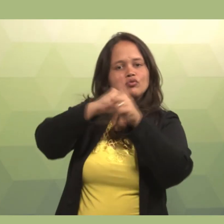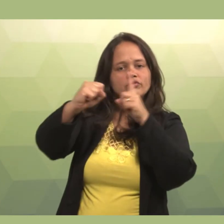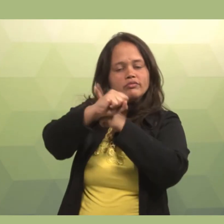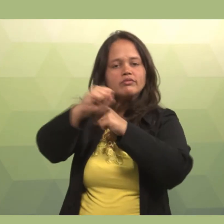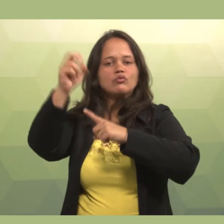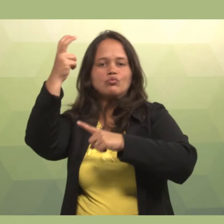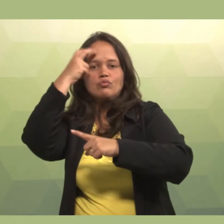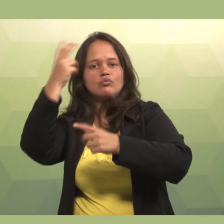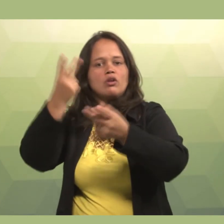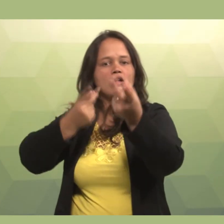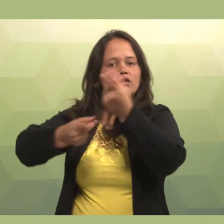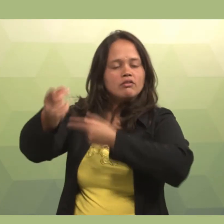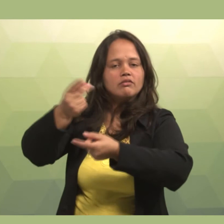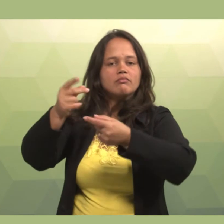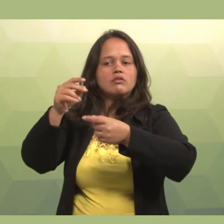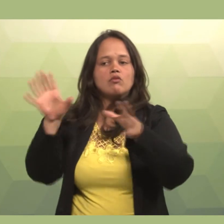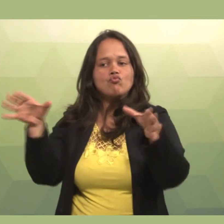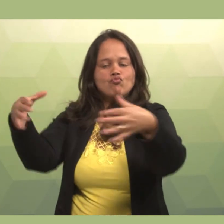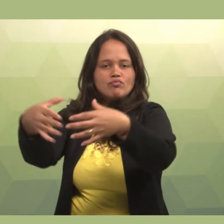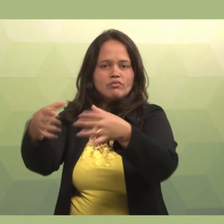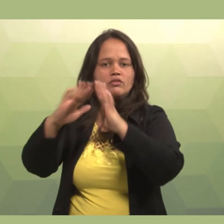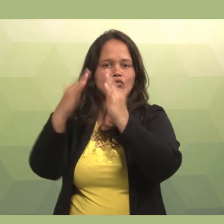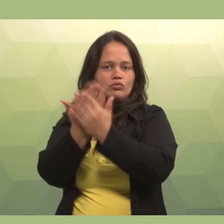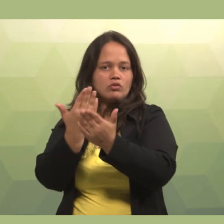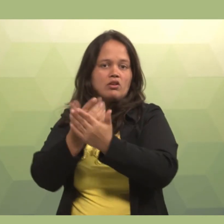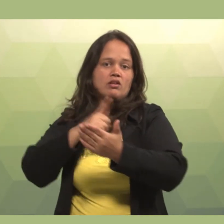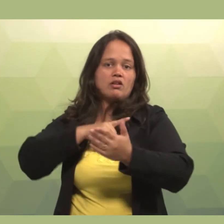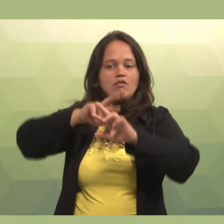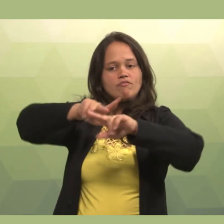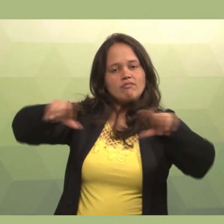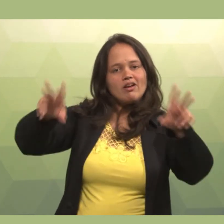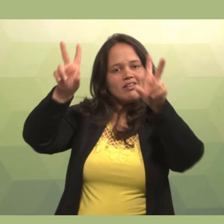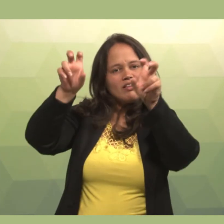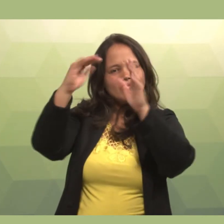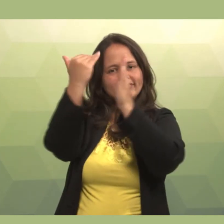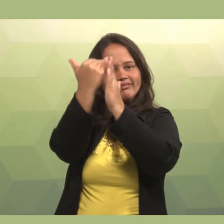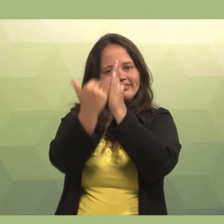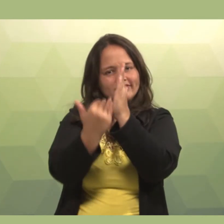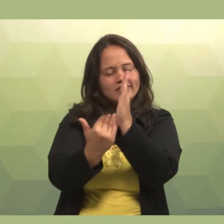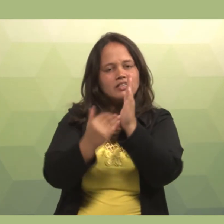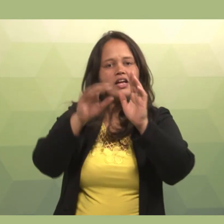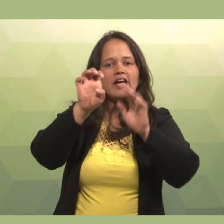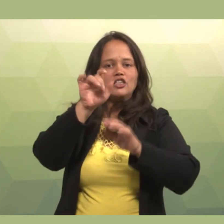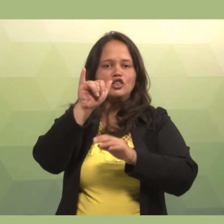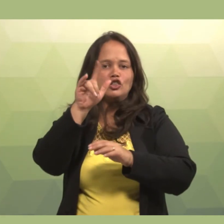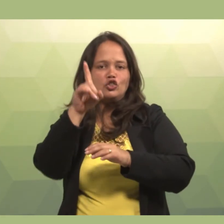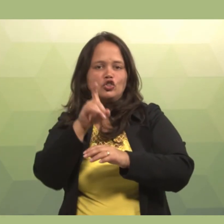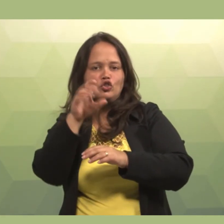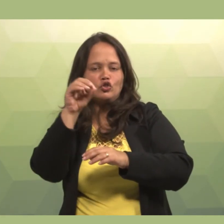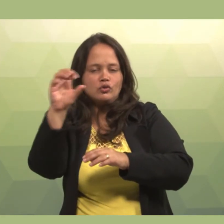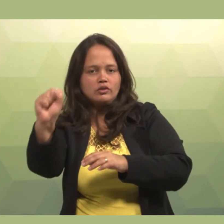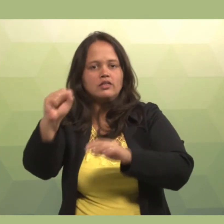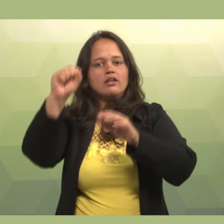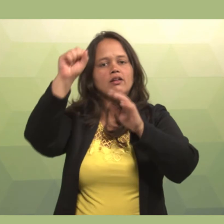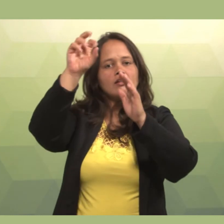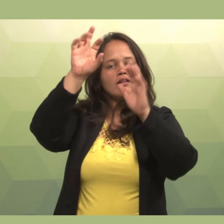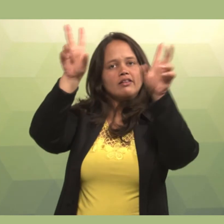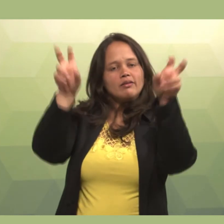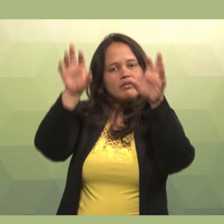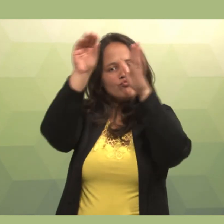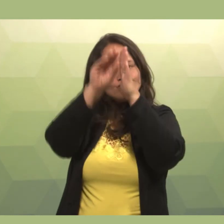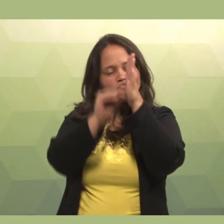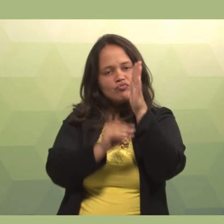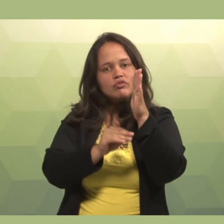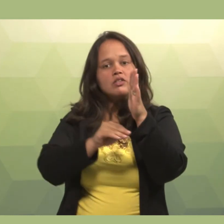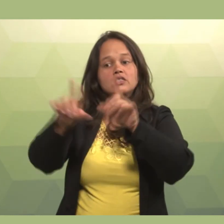em temas com eixos temáticos selecionados nos colegiados escolares. Então, encerramos